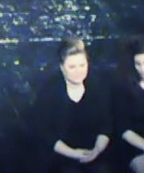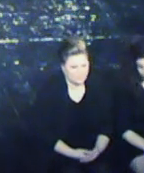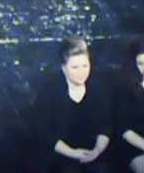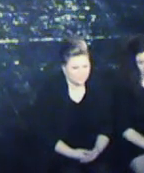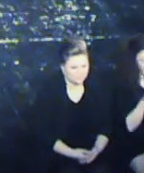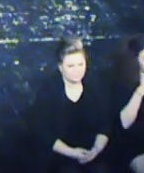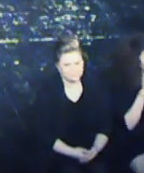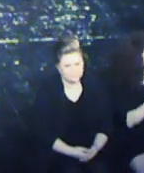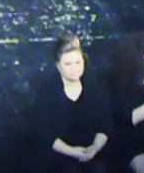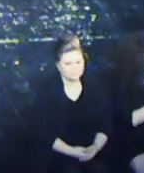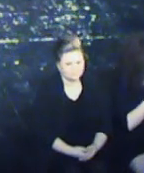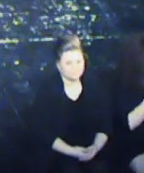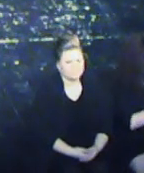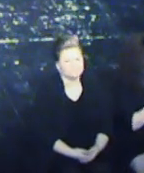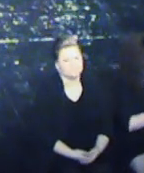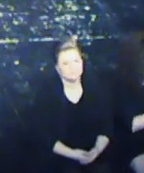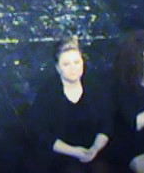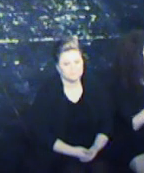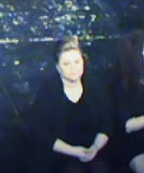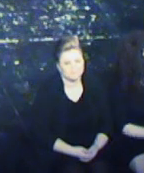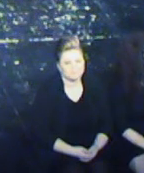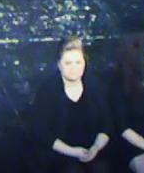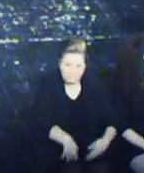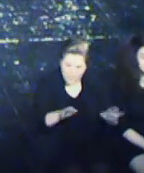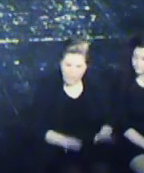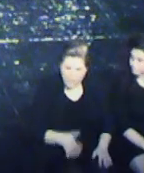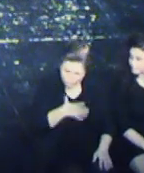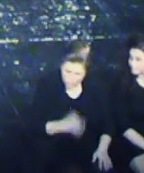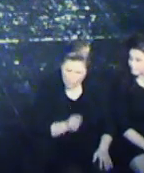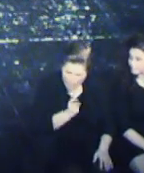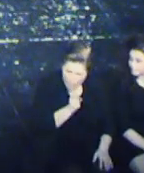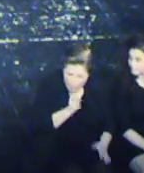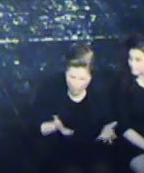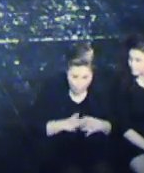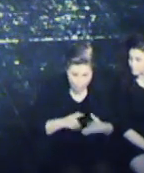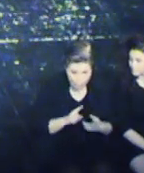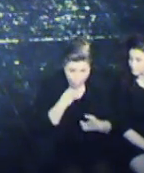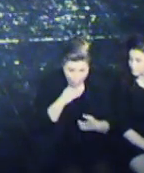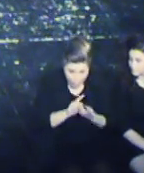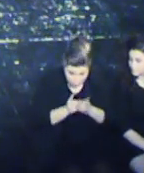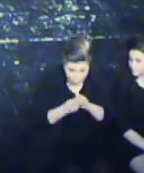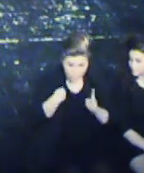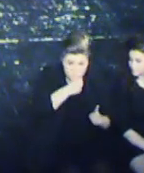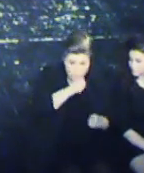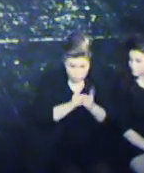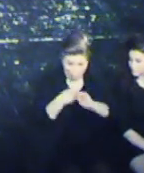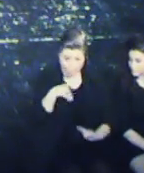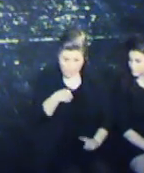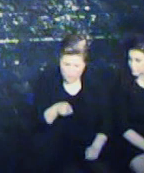Pero es que vos que sí existe esa posibilidad, ¿no? ¿Y cómo es posible que se pueda rejuvenecer?